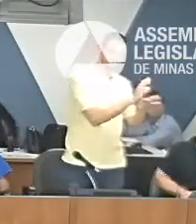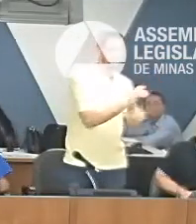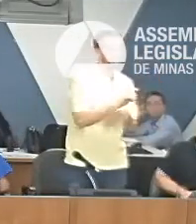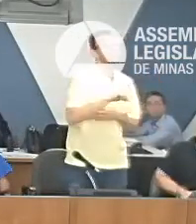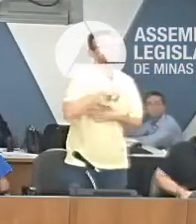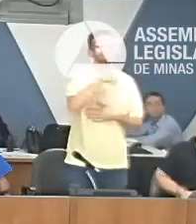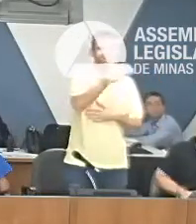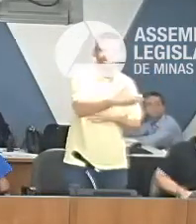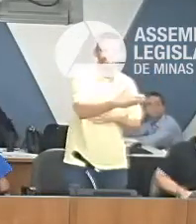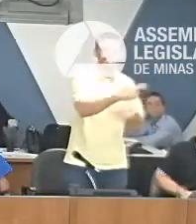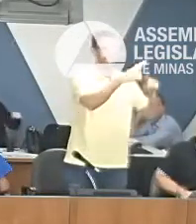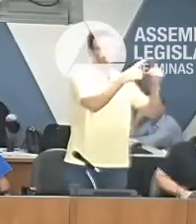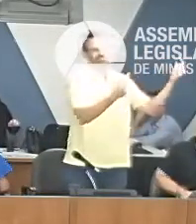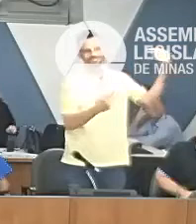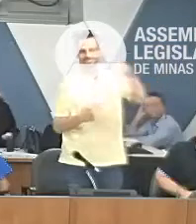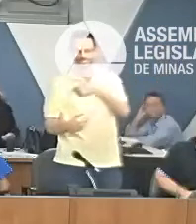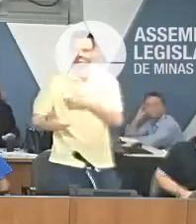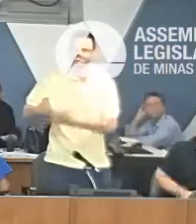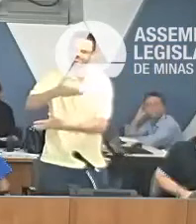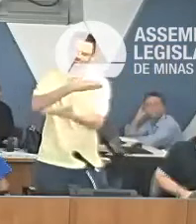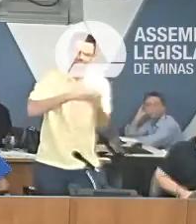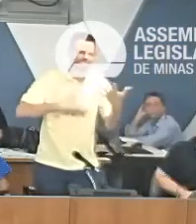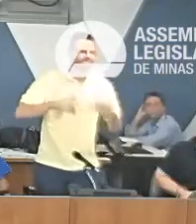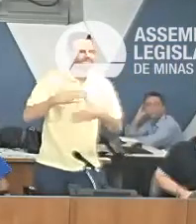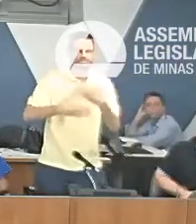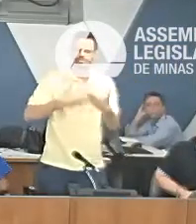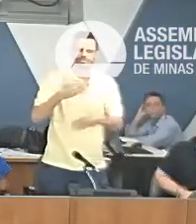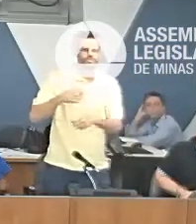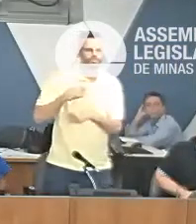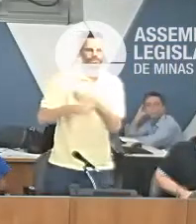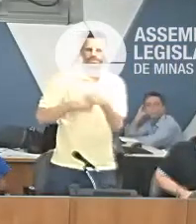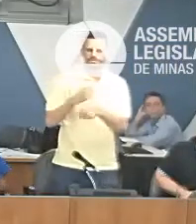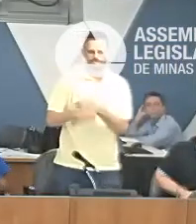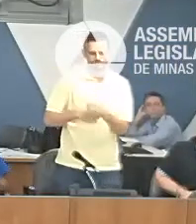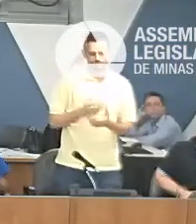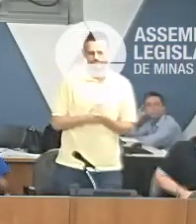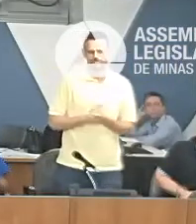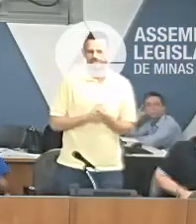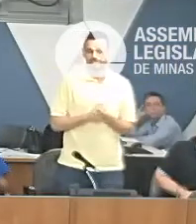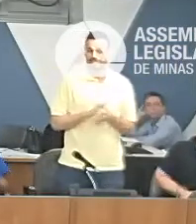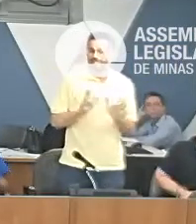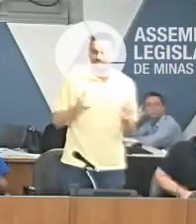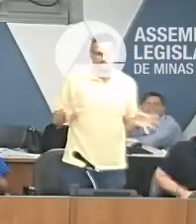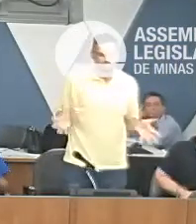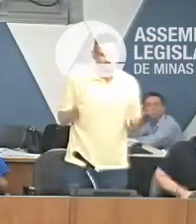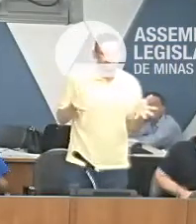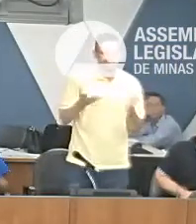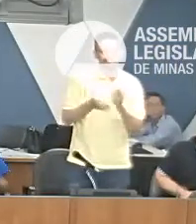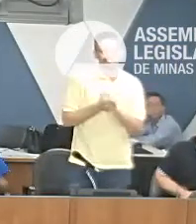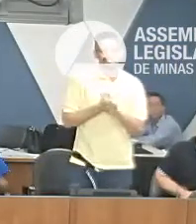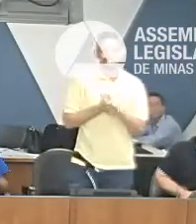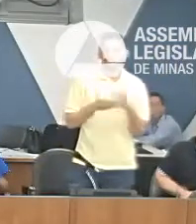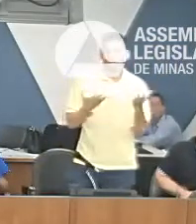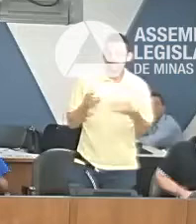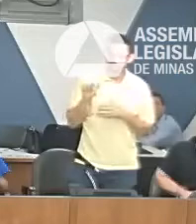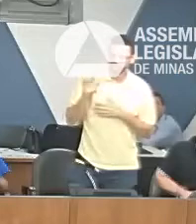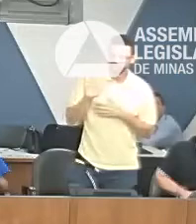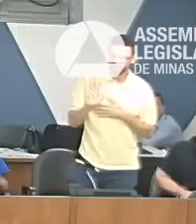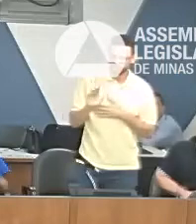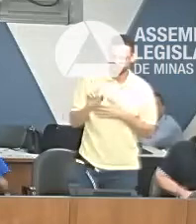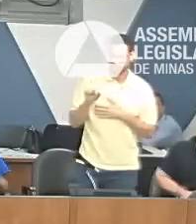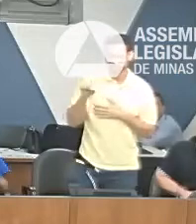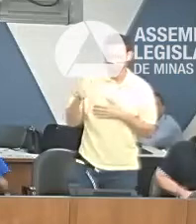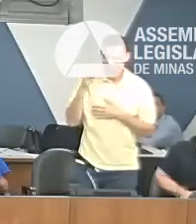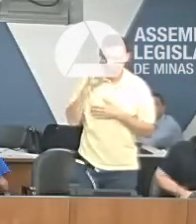eles as associações elas promovem é campeonatos com outras cidades para poder